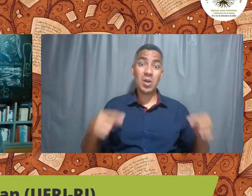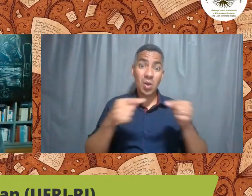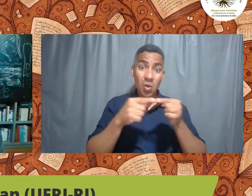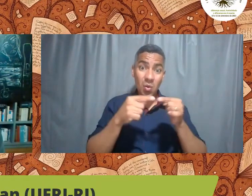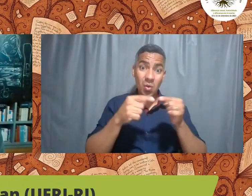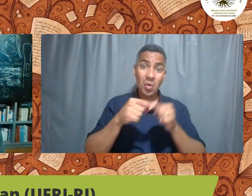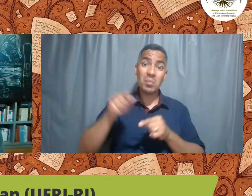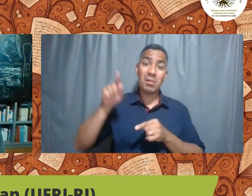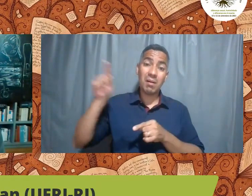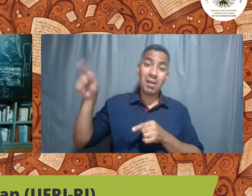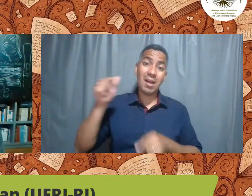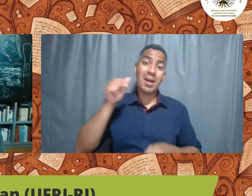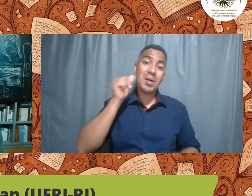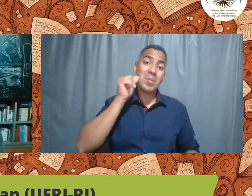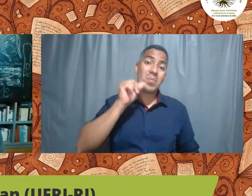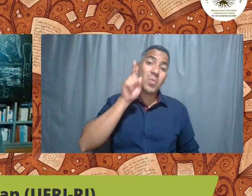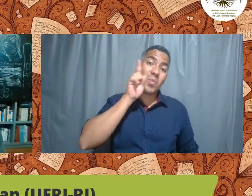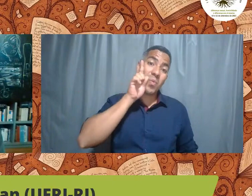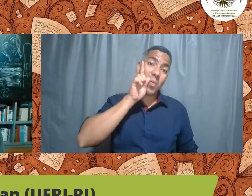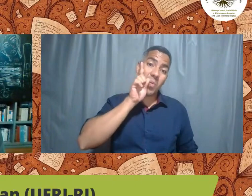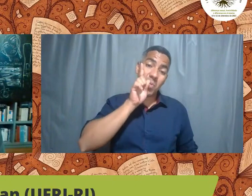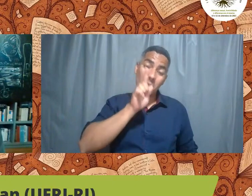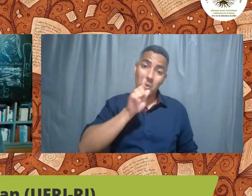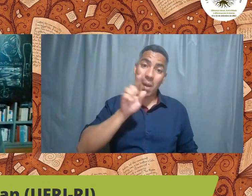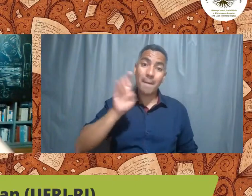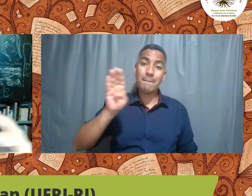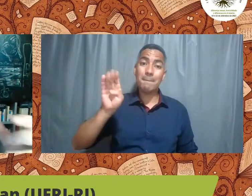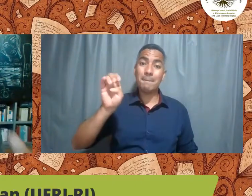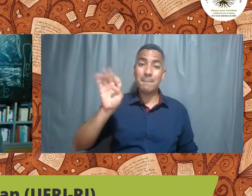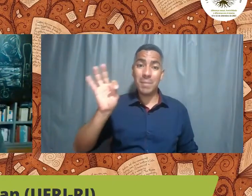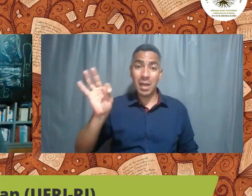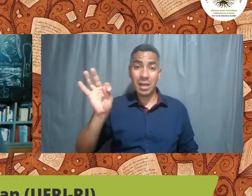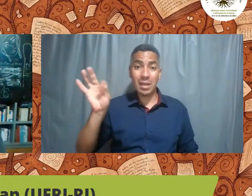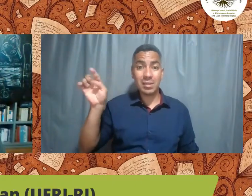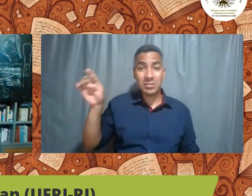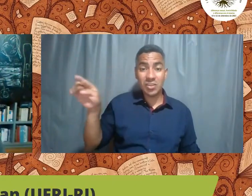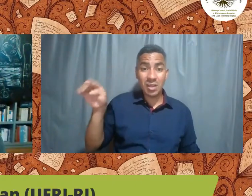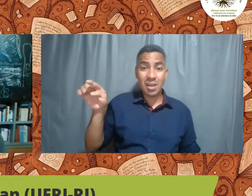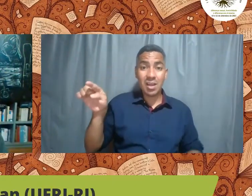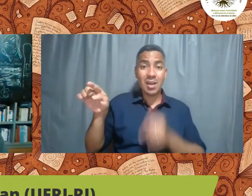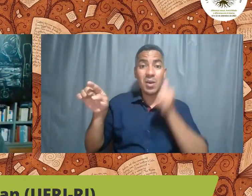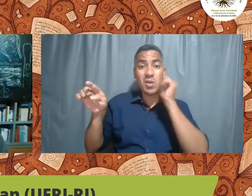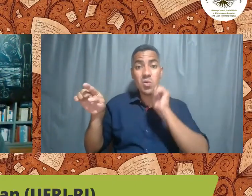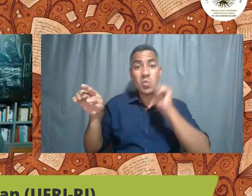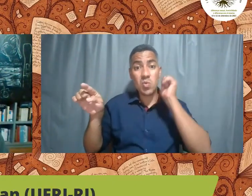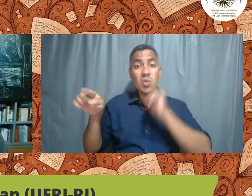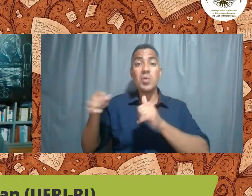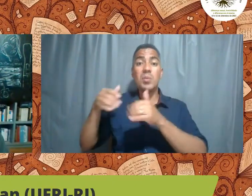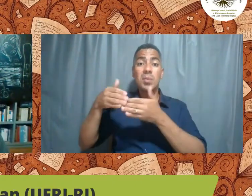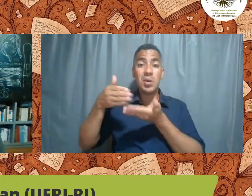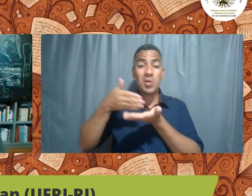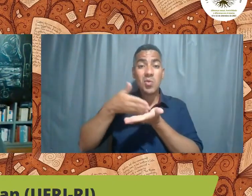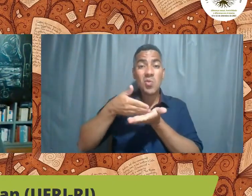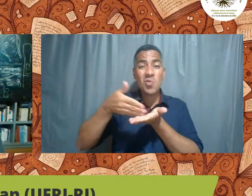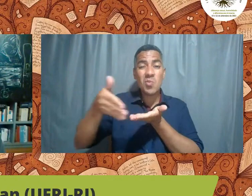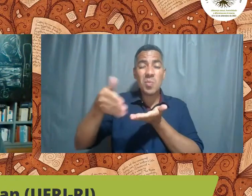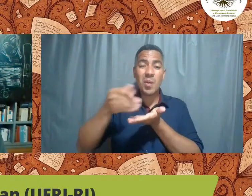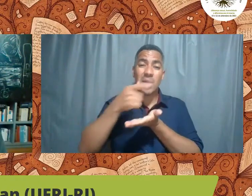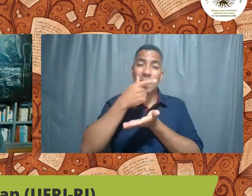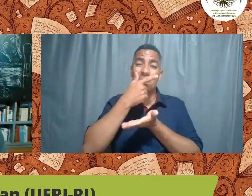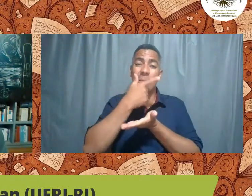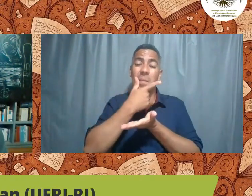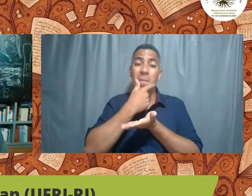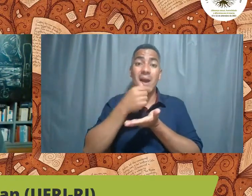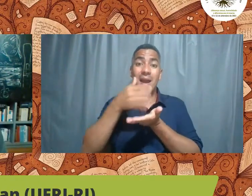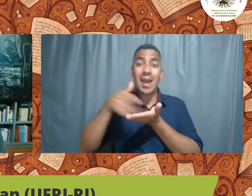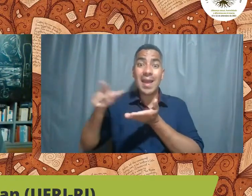Betty Friedman, né, onde ela efetivamente fez uma espécie de exibição pública onde